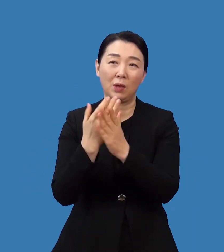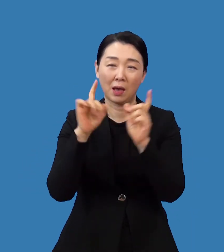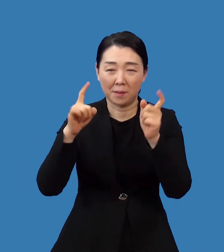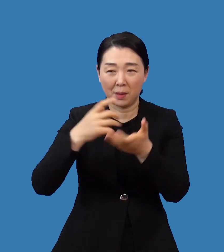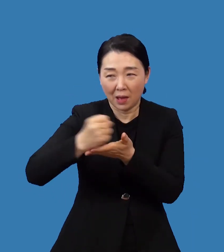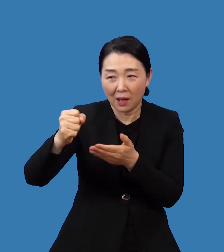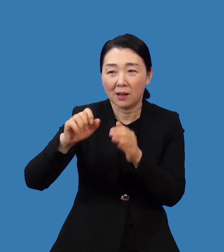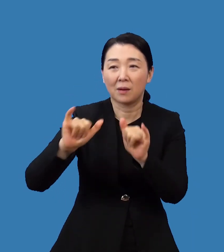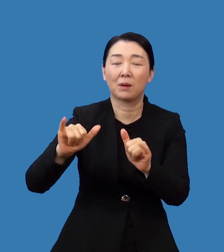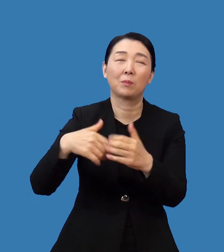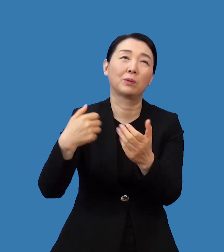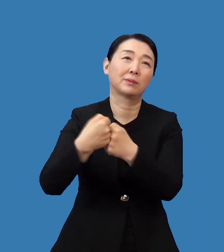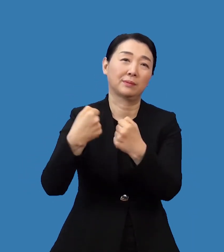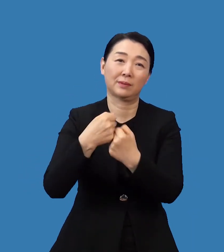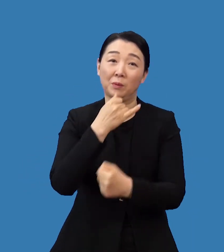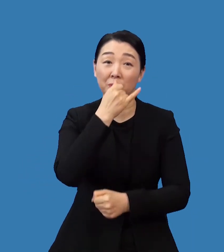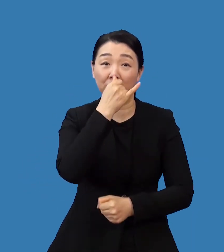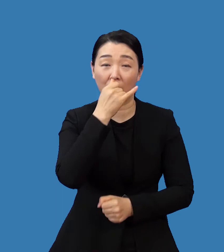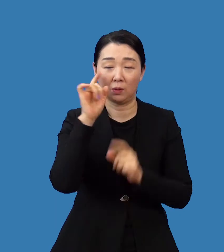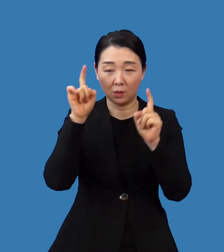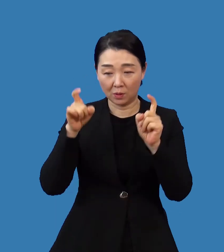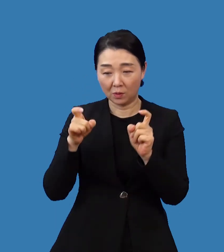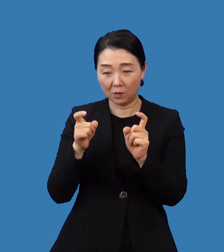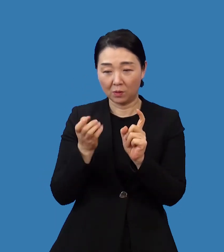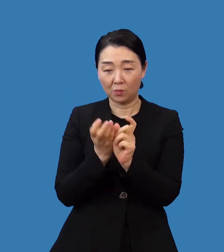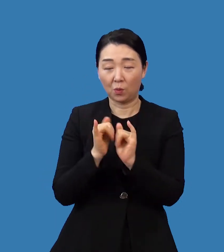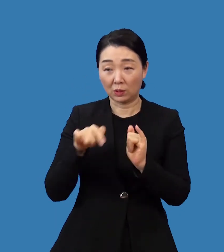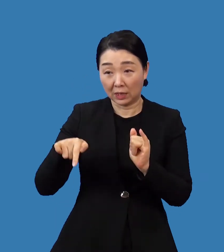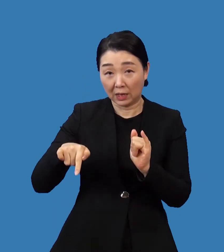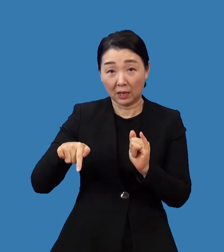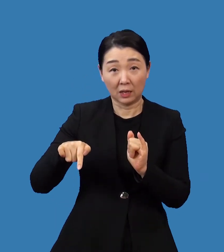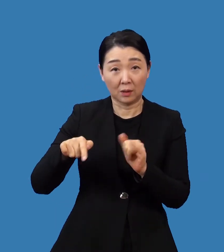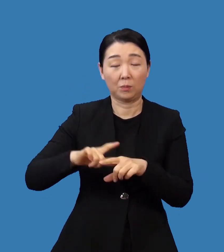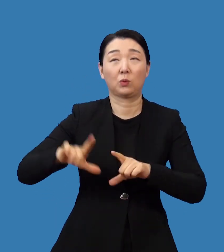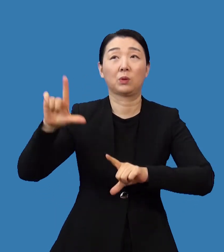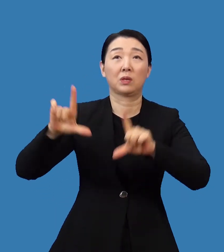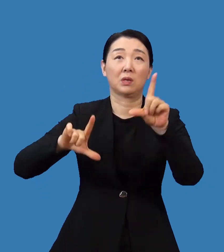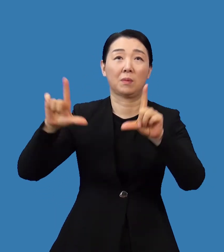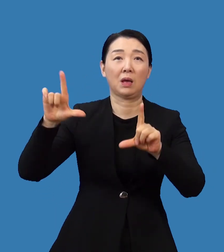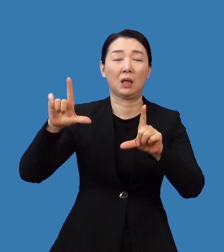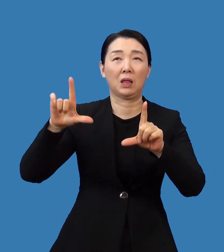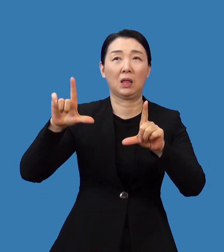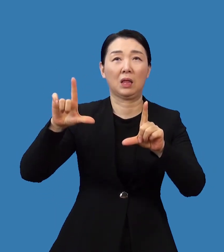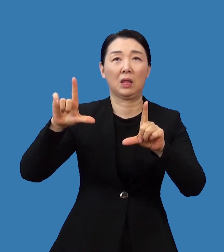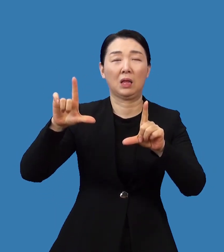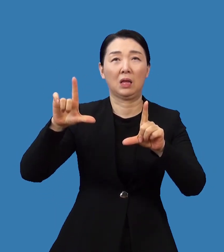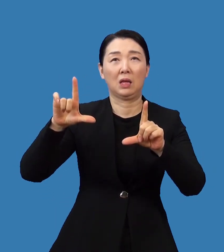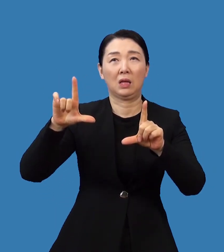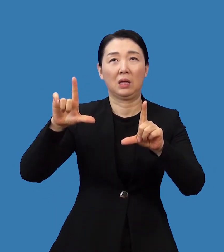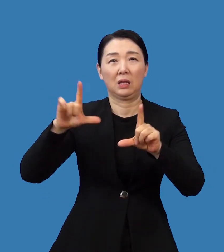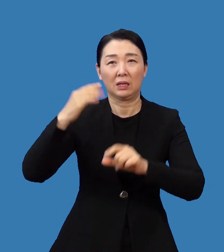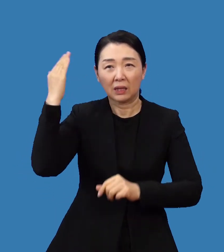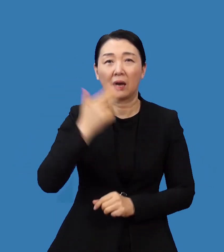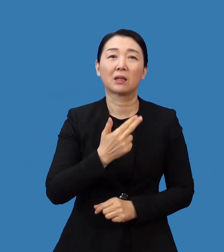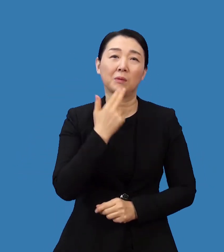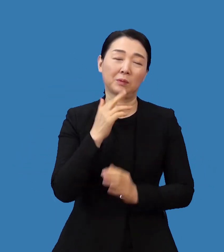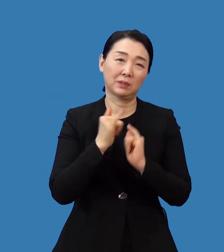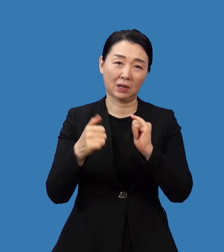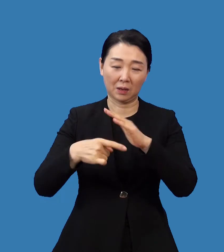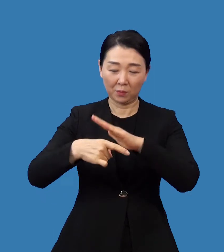했었습니다. 그래서 목자들은 일반적으로 그 이미지가 부정직한 사람들,